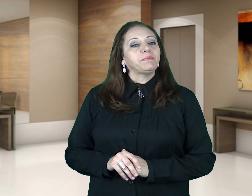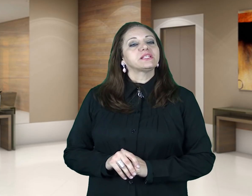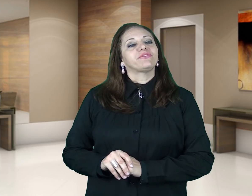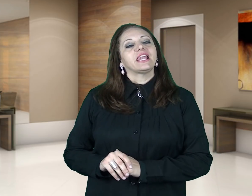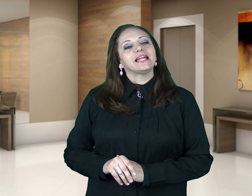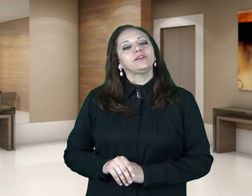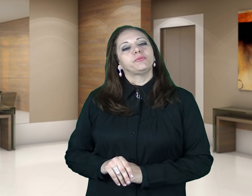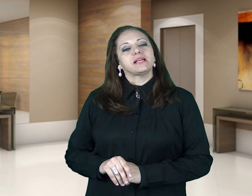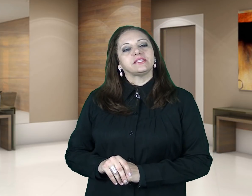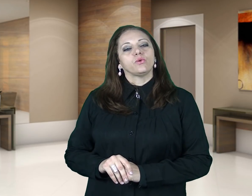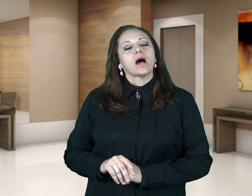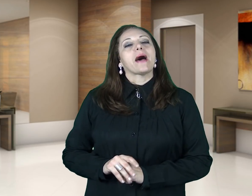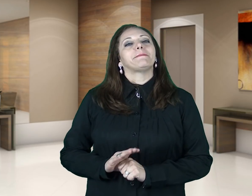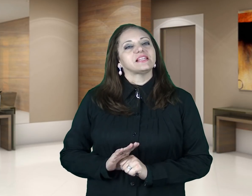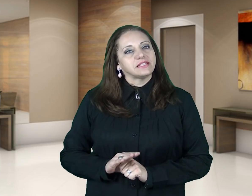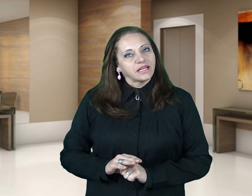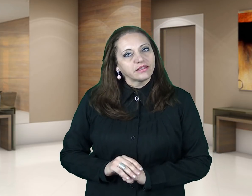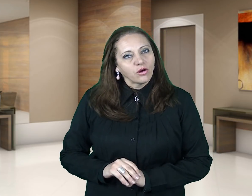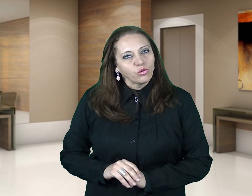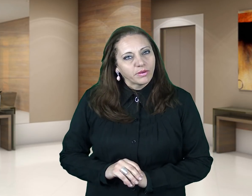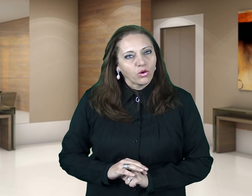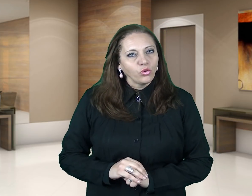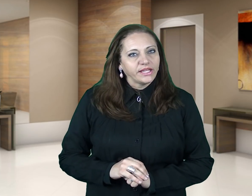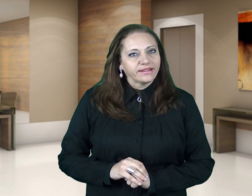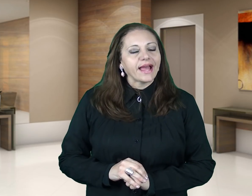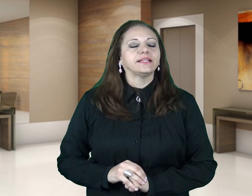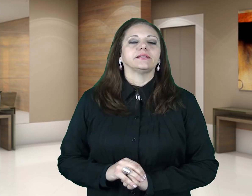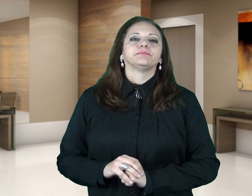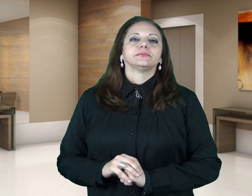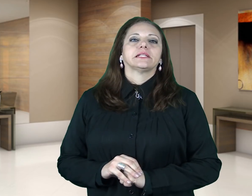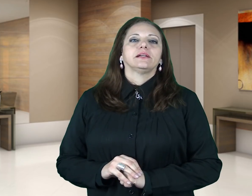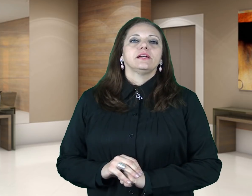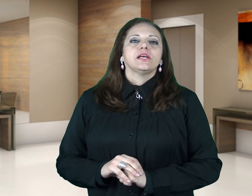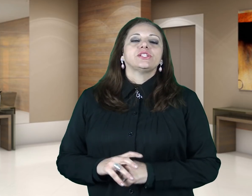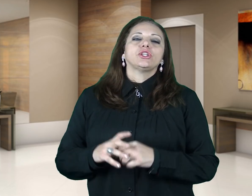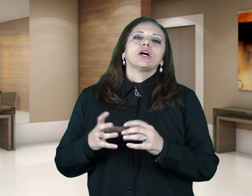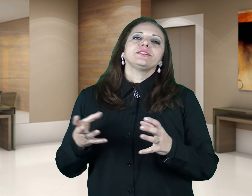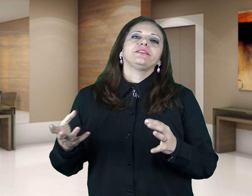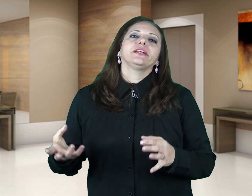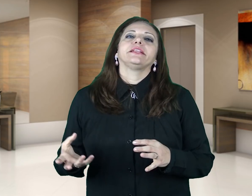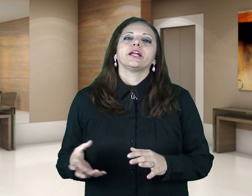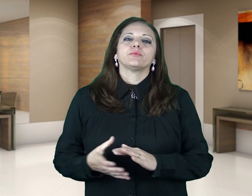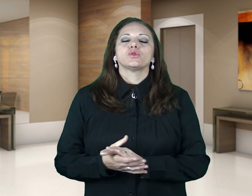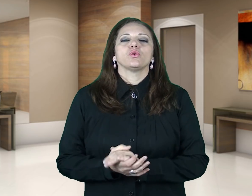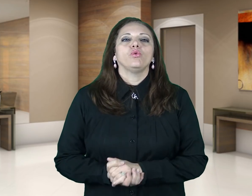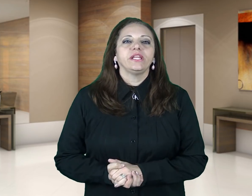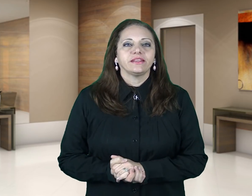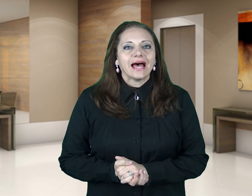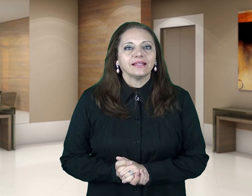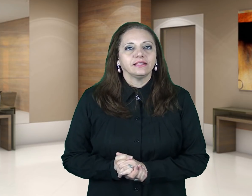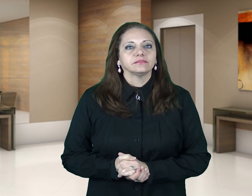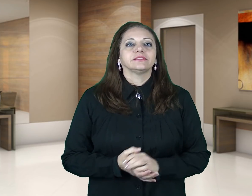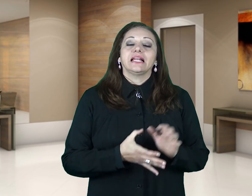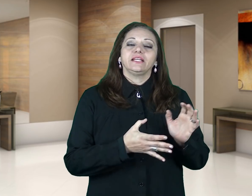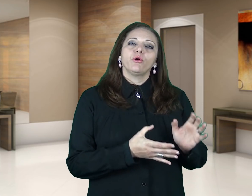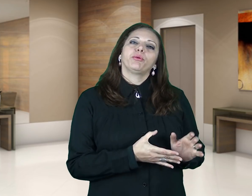a Libras falada no Brasil apresenta uma unidade? Se nós entendermos unidade da